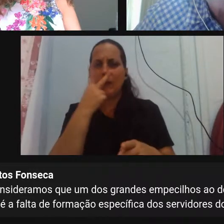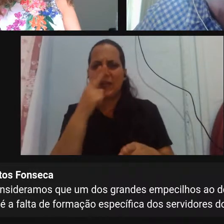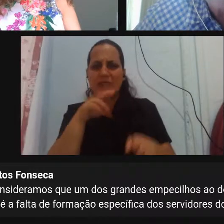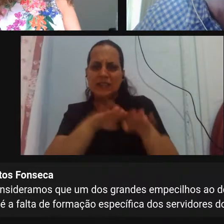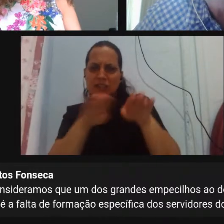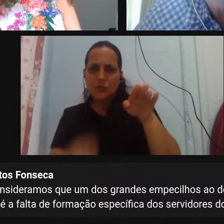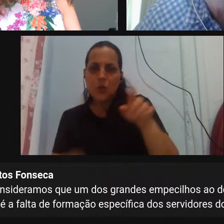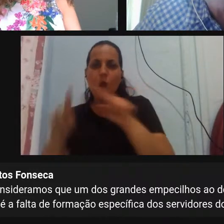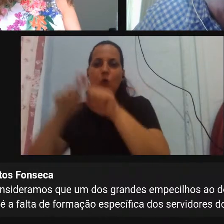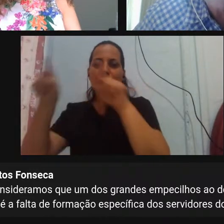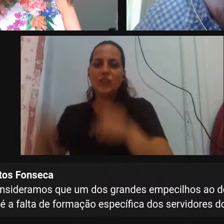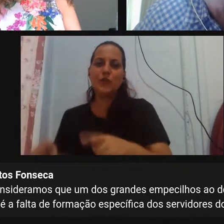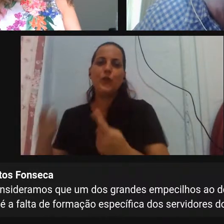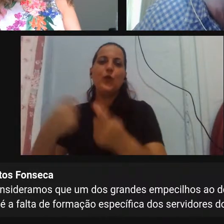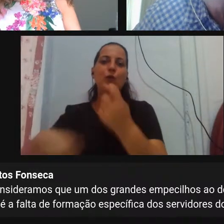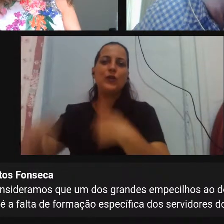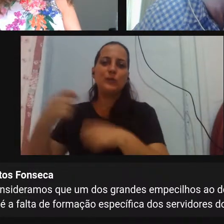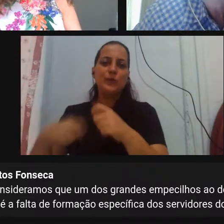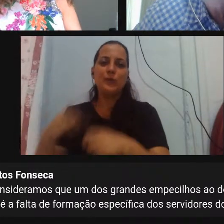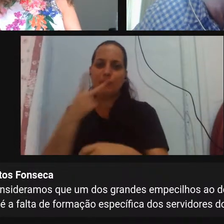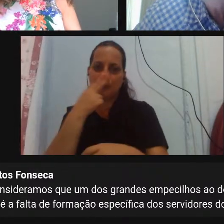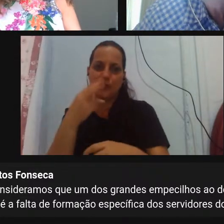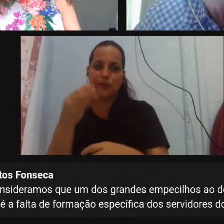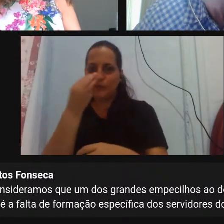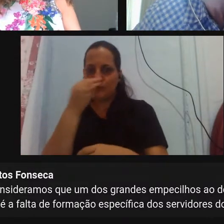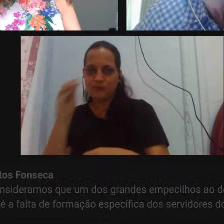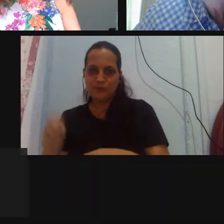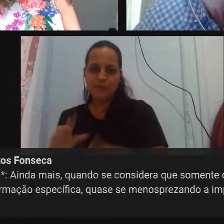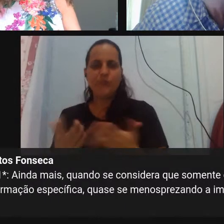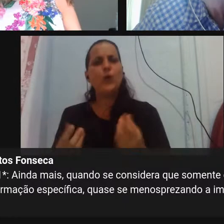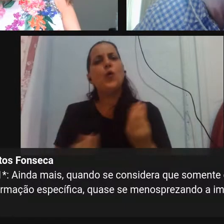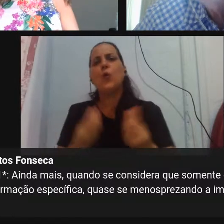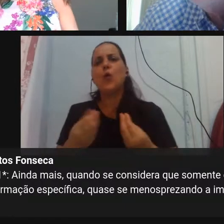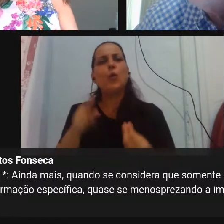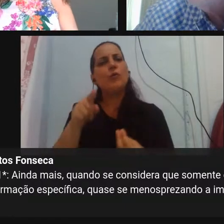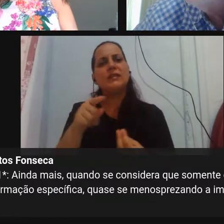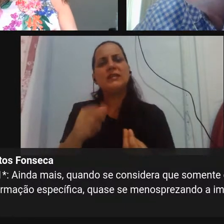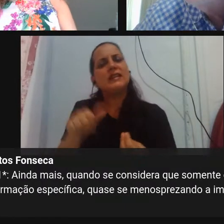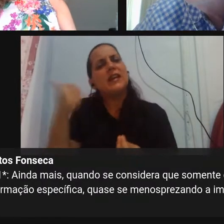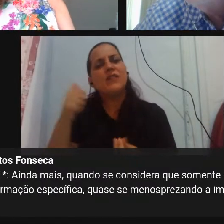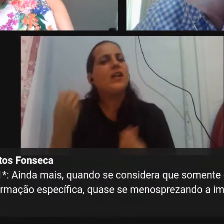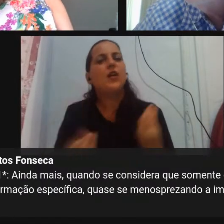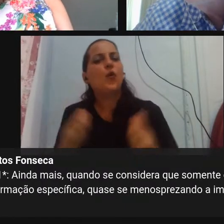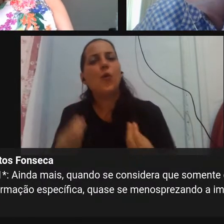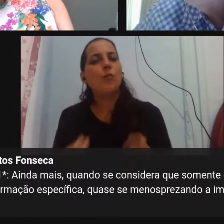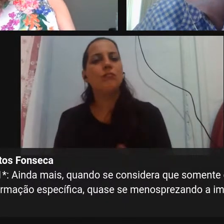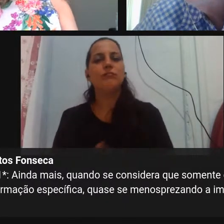importância dos servidores administrativos. Como o senhor analisa essa situação?